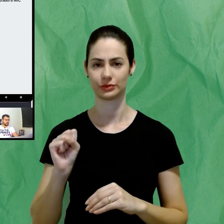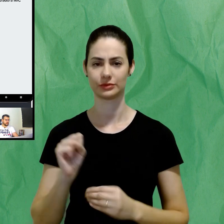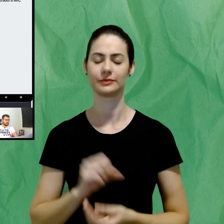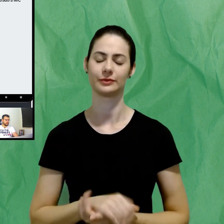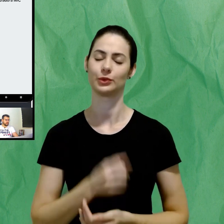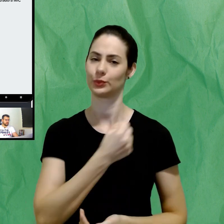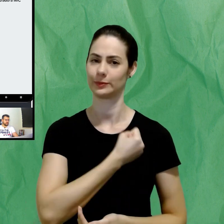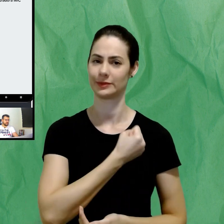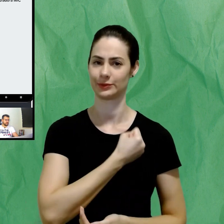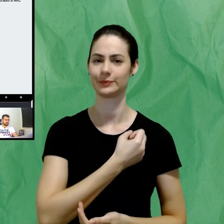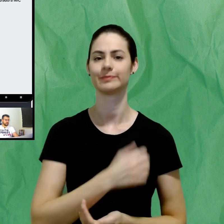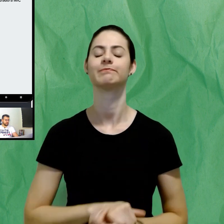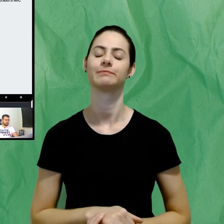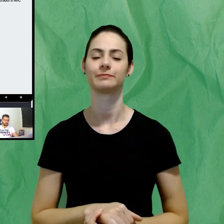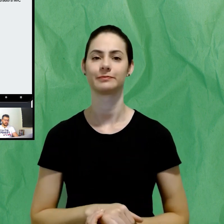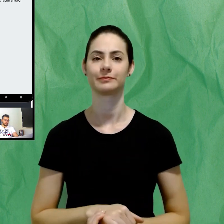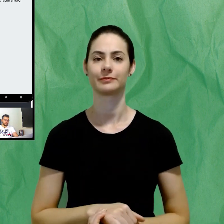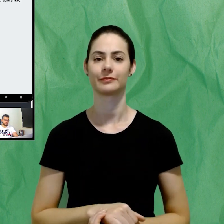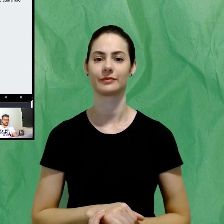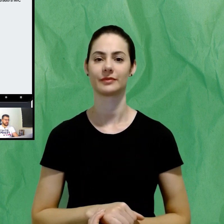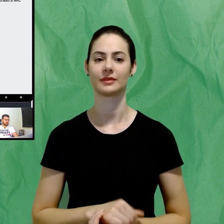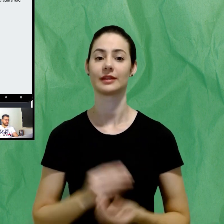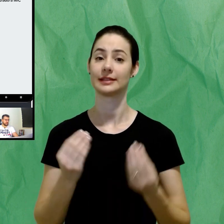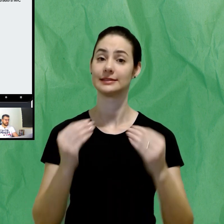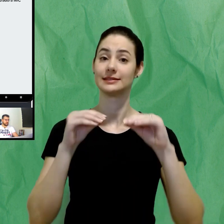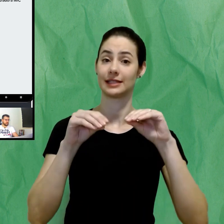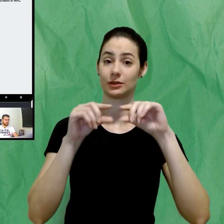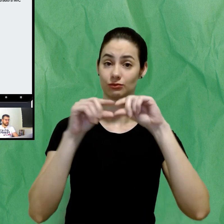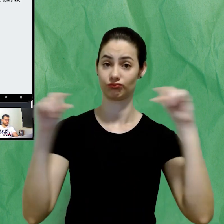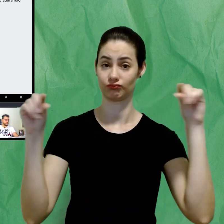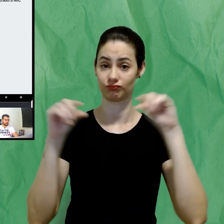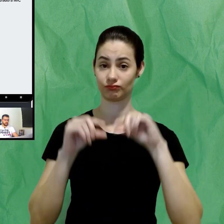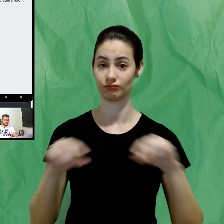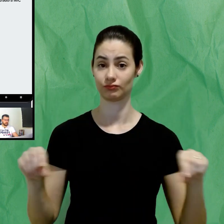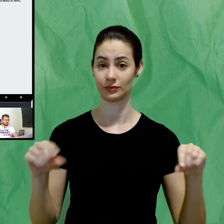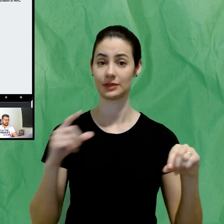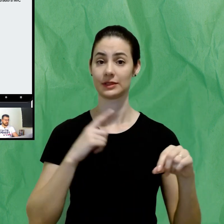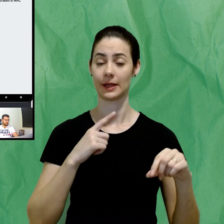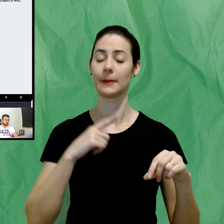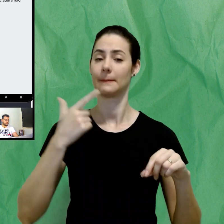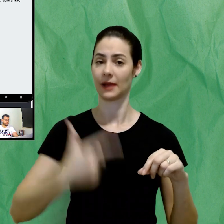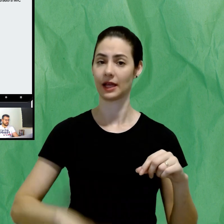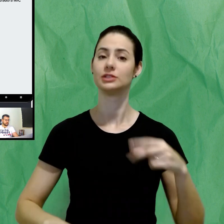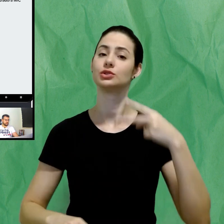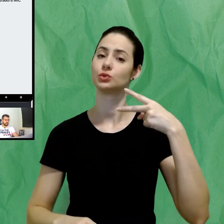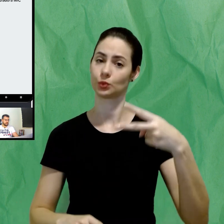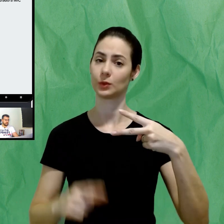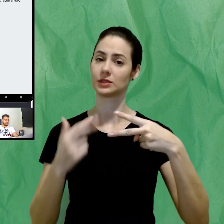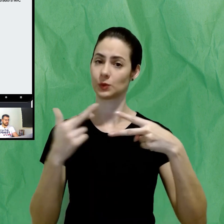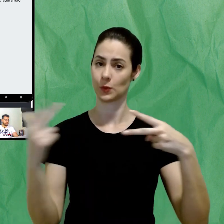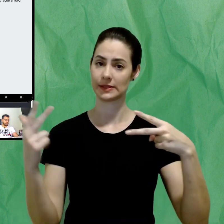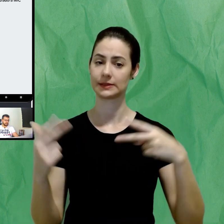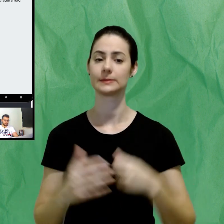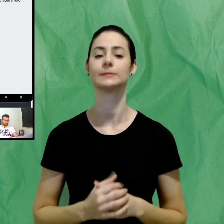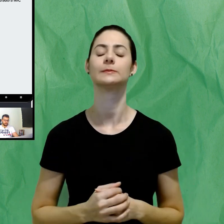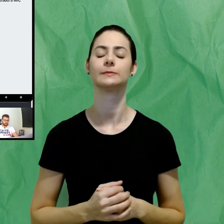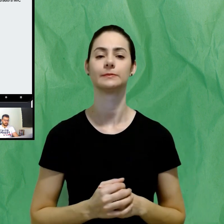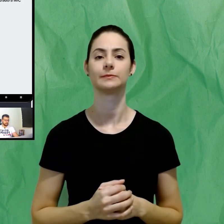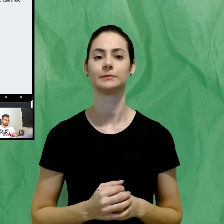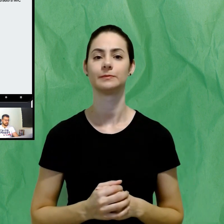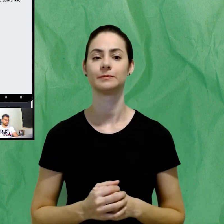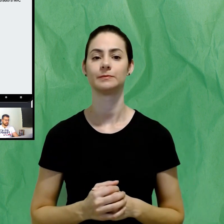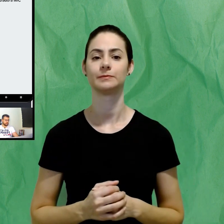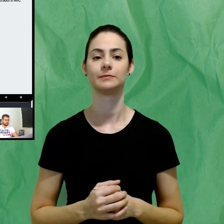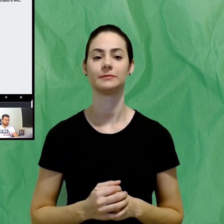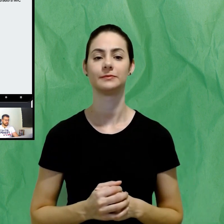Dentro desse inputs área, a gente vai ter o quê? Outros dois componentes. Tá? Então eu posso criar aqui